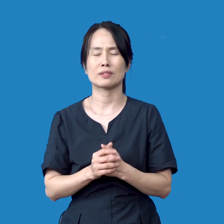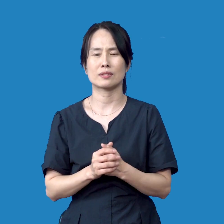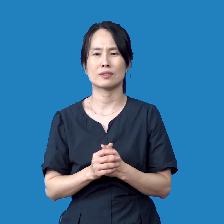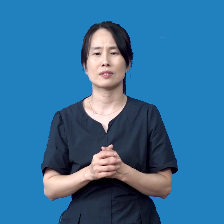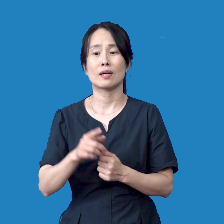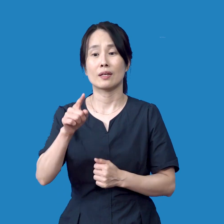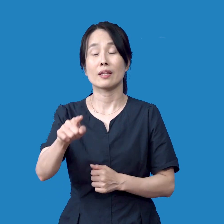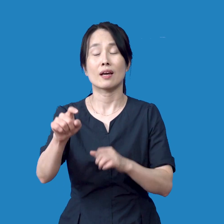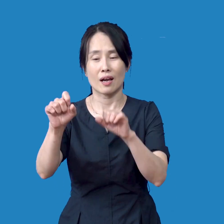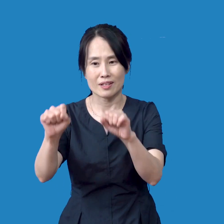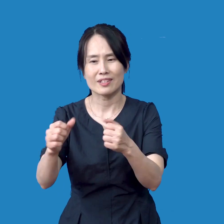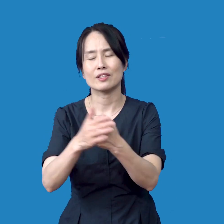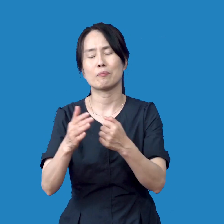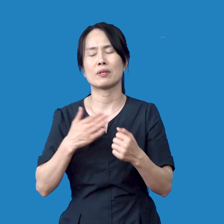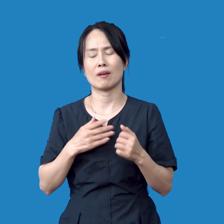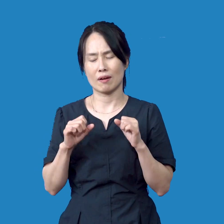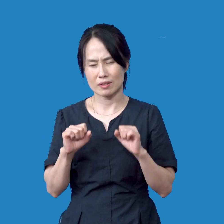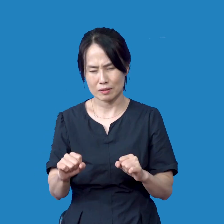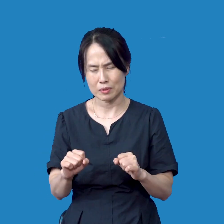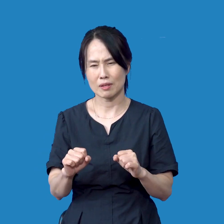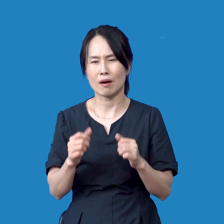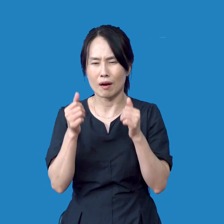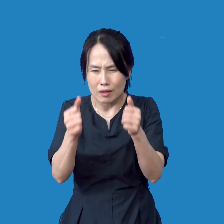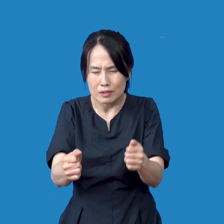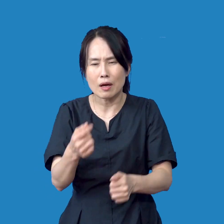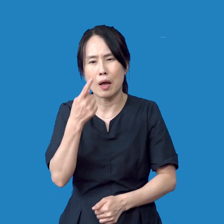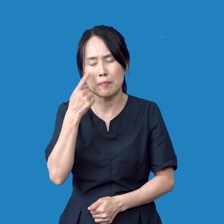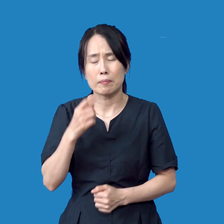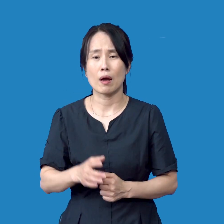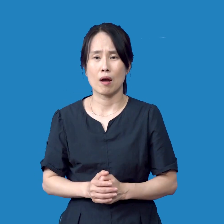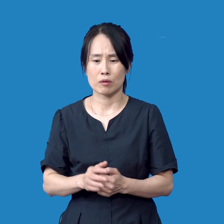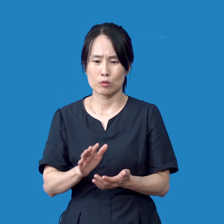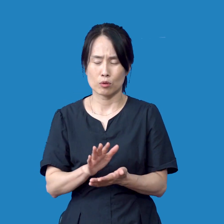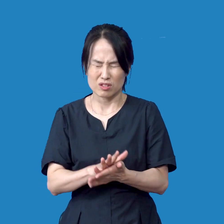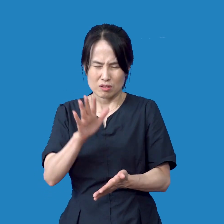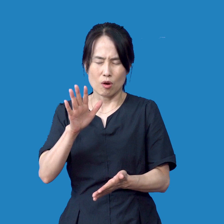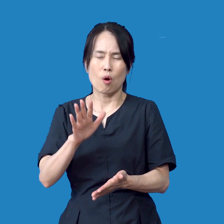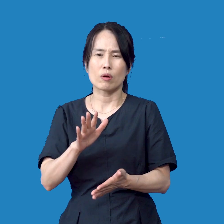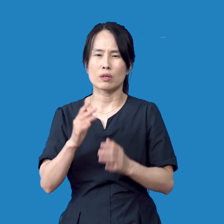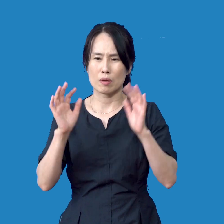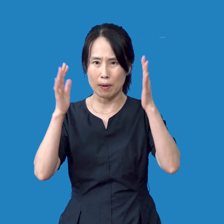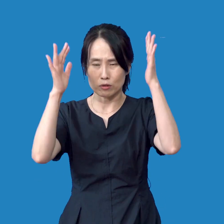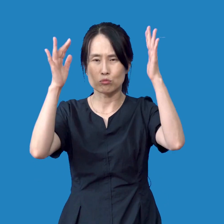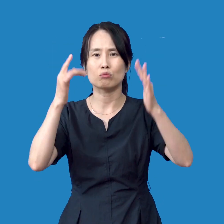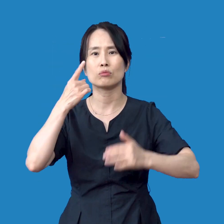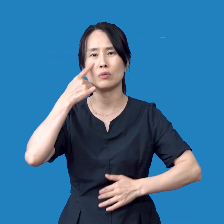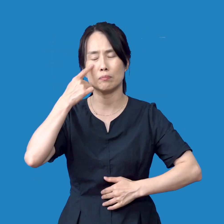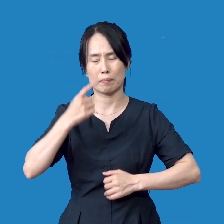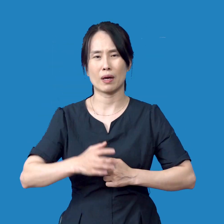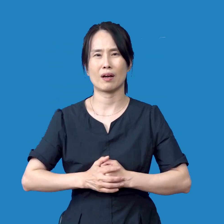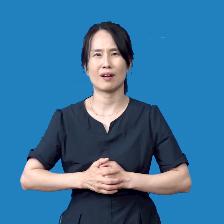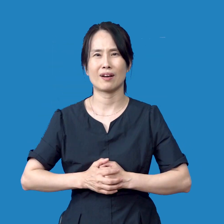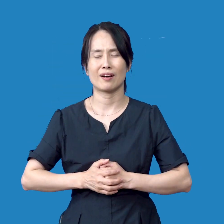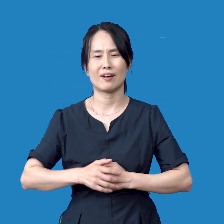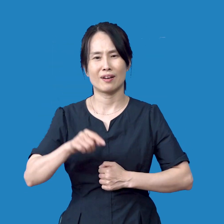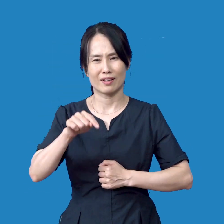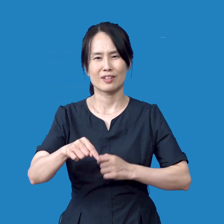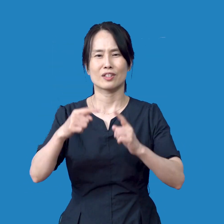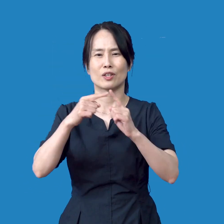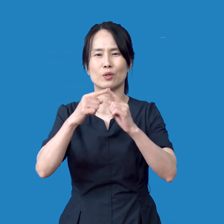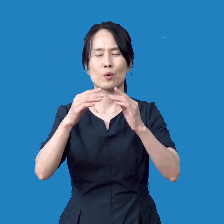인사합시다. 그리고 전심으로 손바닥이 부서져라고 박수를 칩시다. 그것이